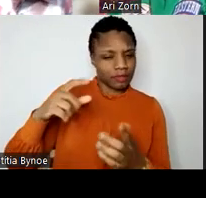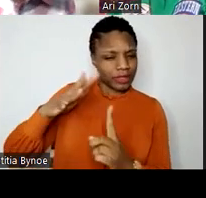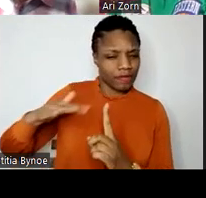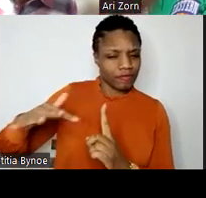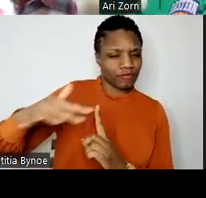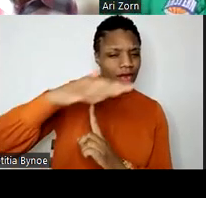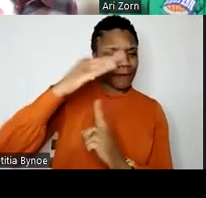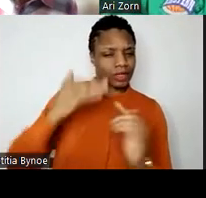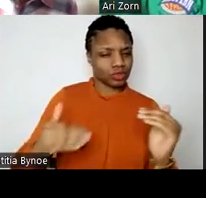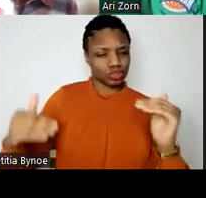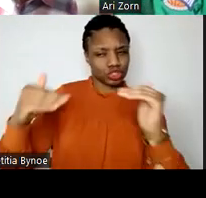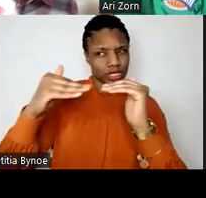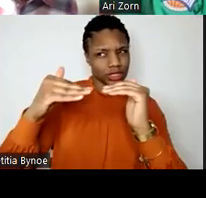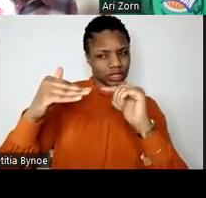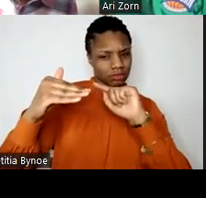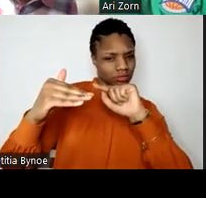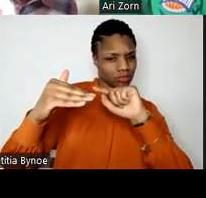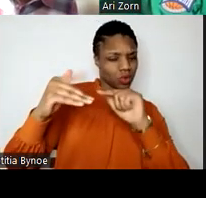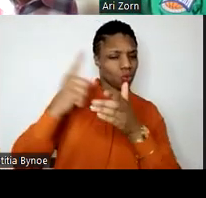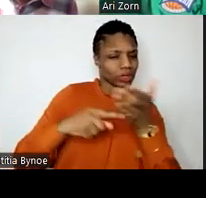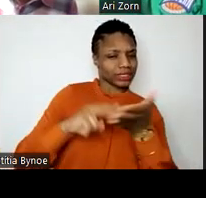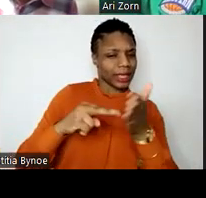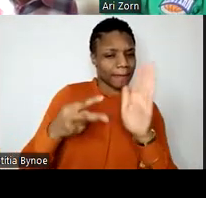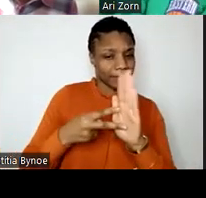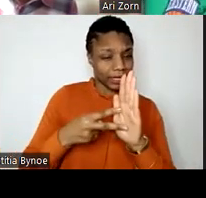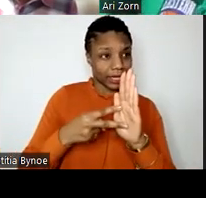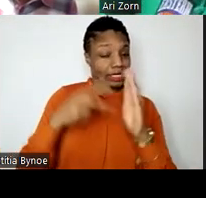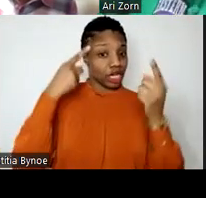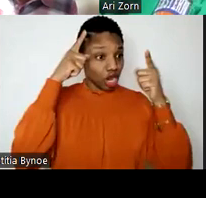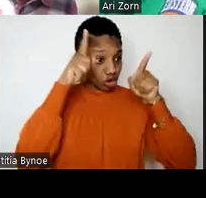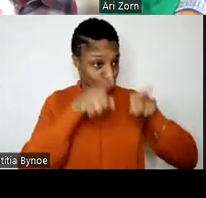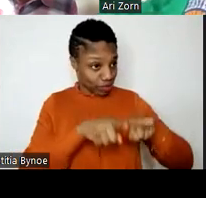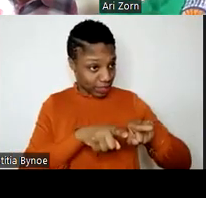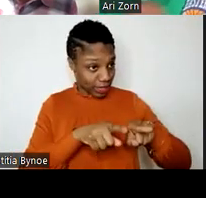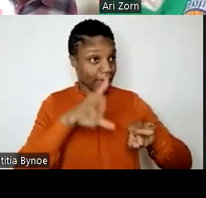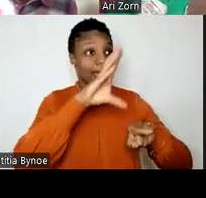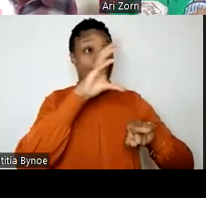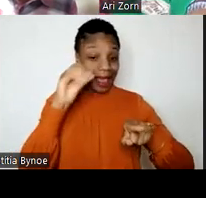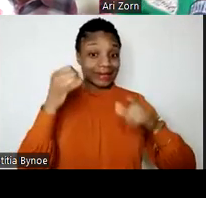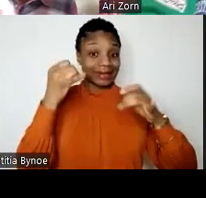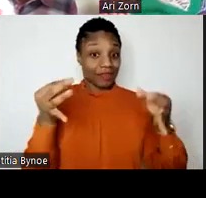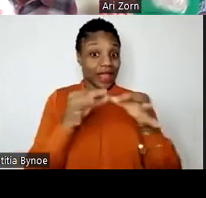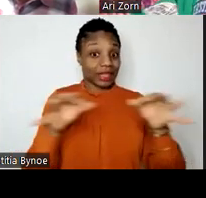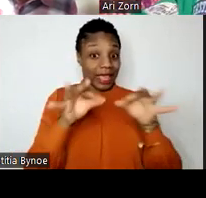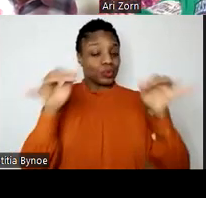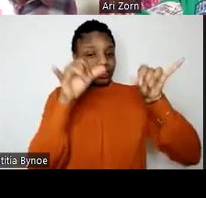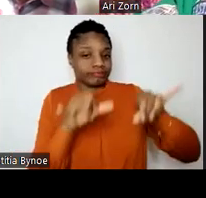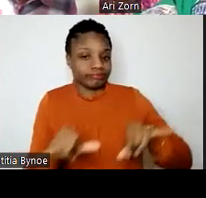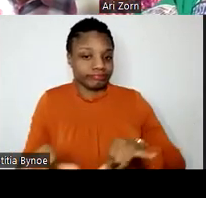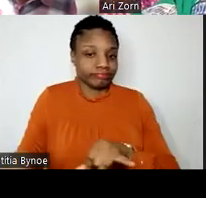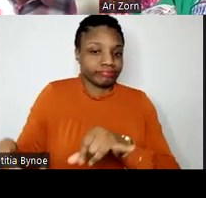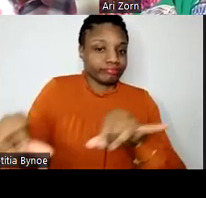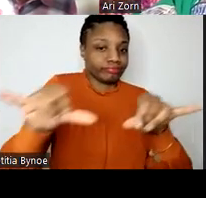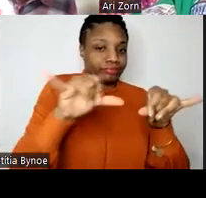eh tal vez eh se debe aceptar esta definición que se ha propuesto para poder